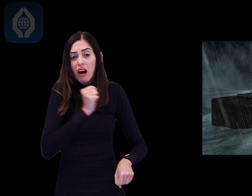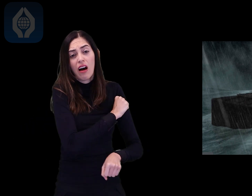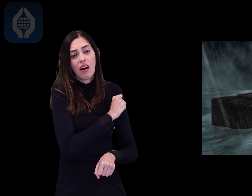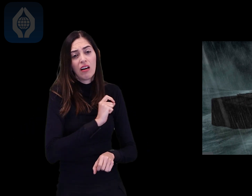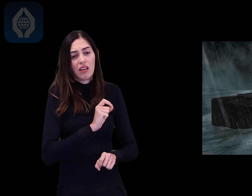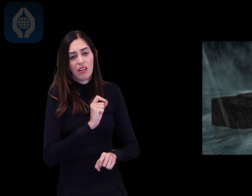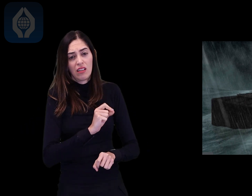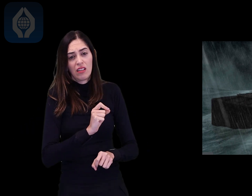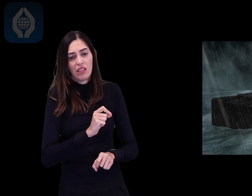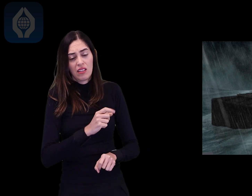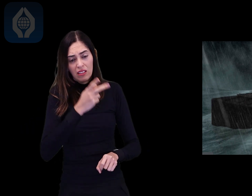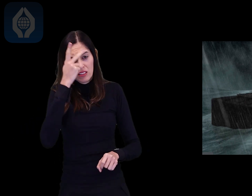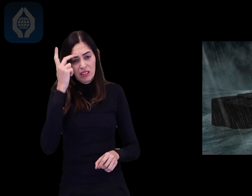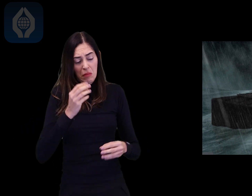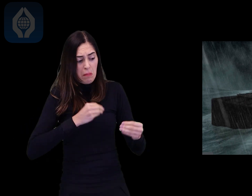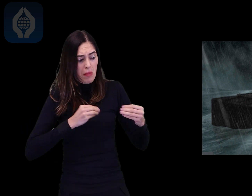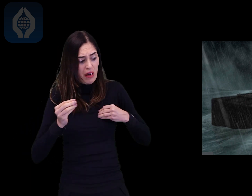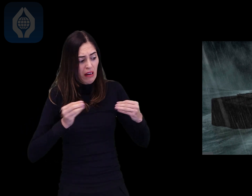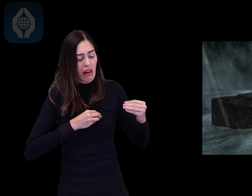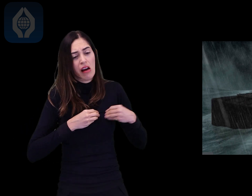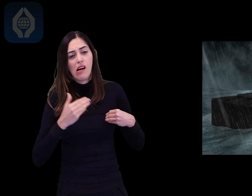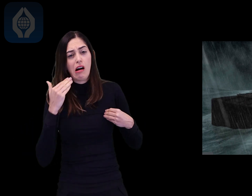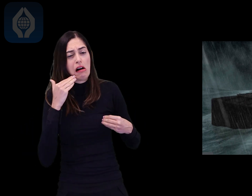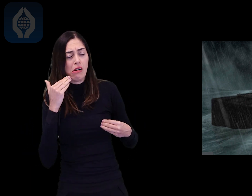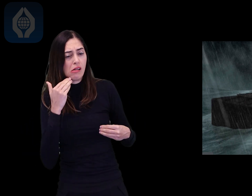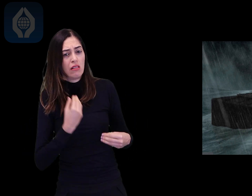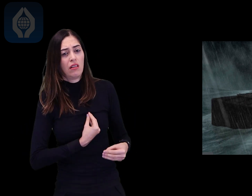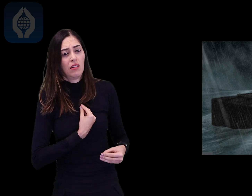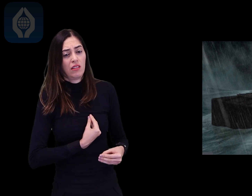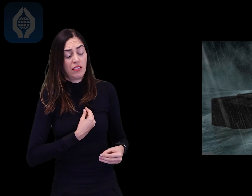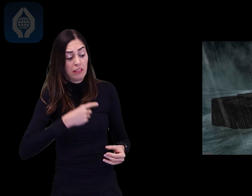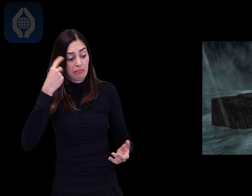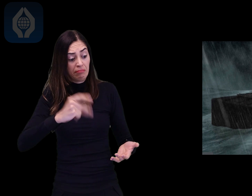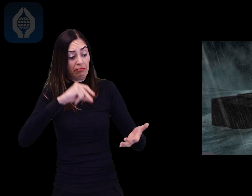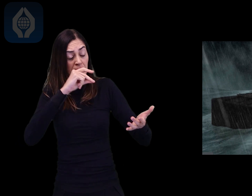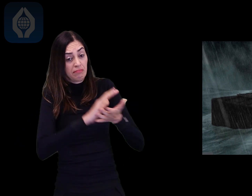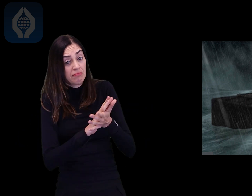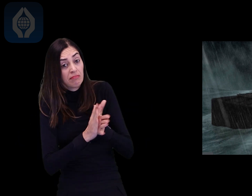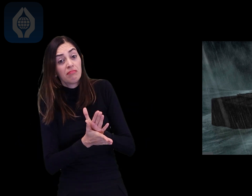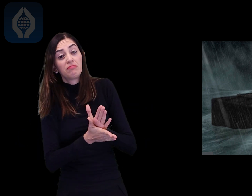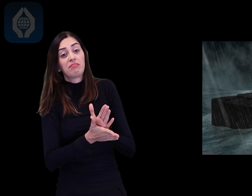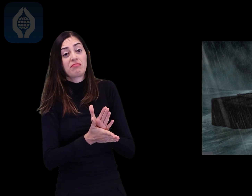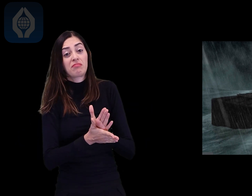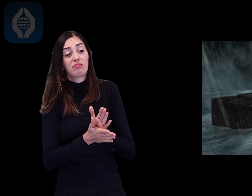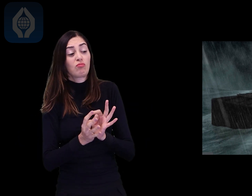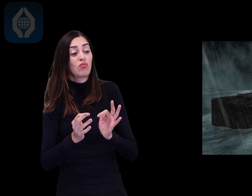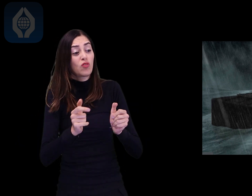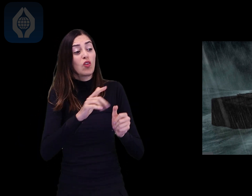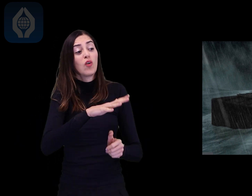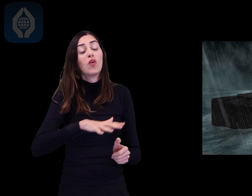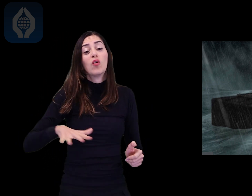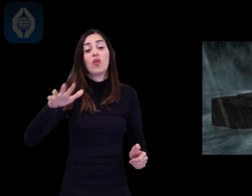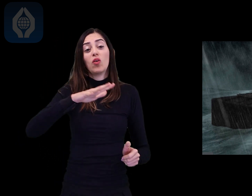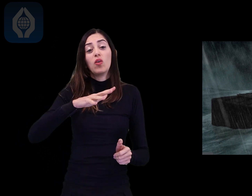sua maneira errada de viver foram destruídos. Todos os homens, mulheres e crianças que estavam fora da